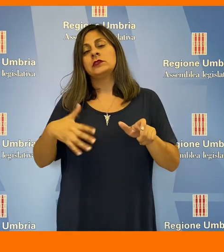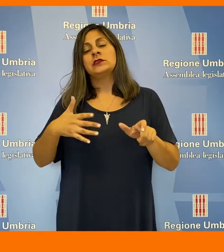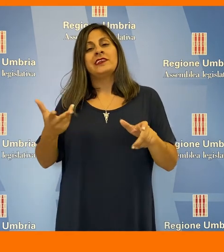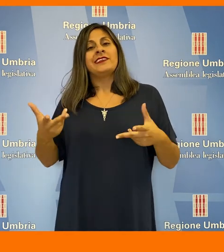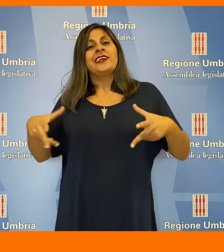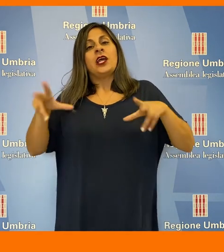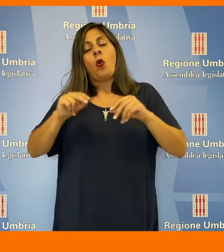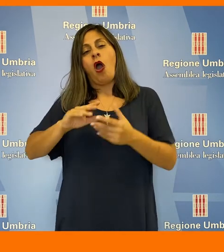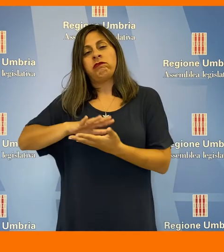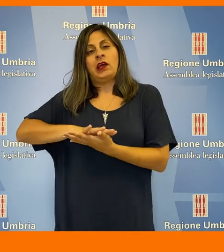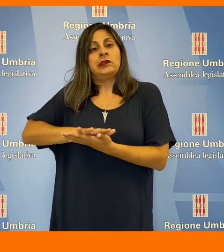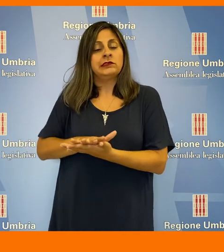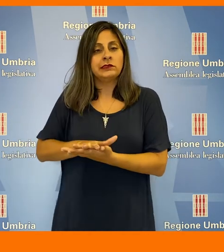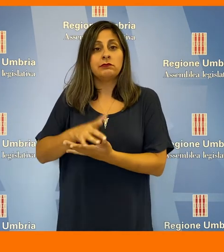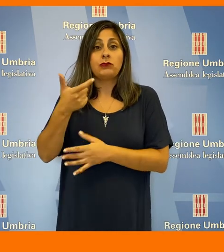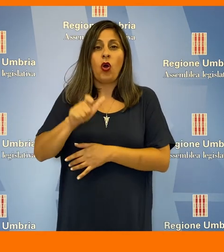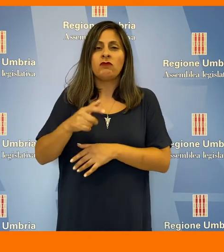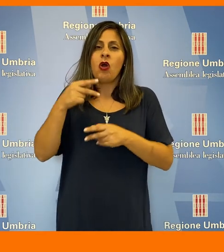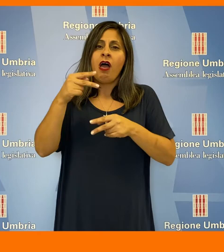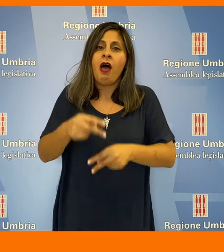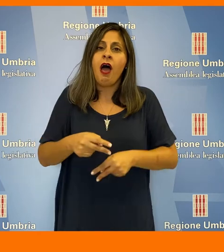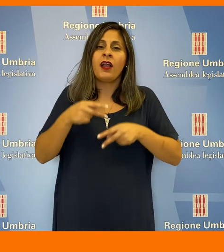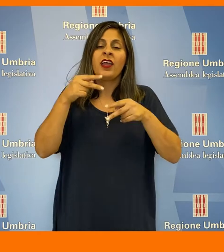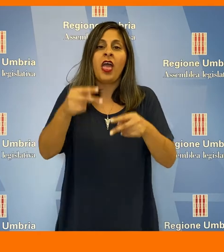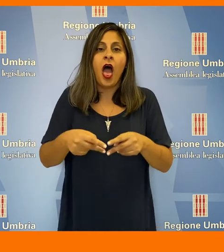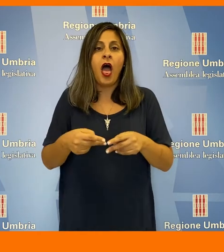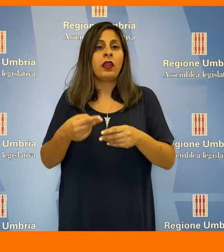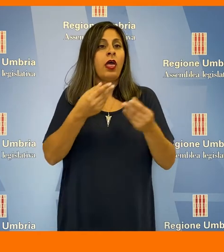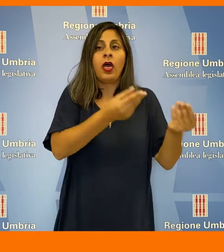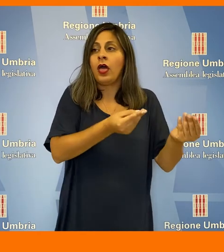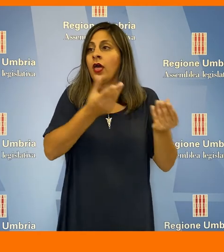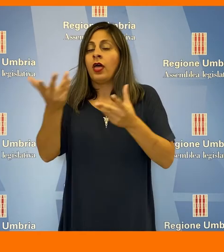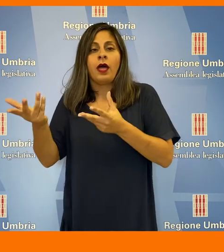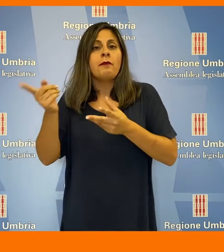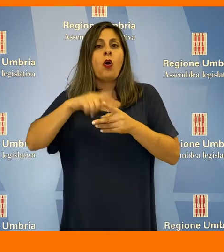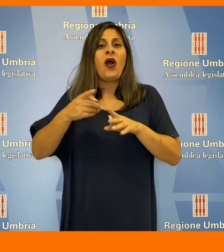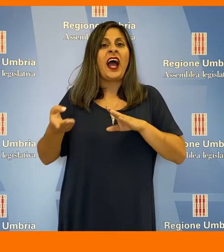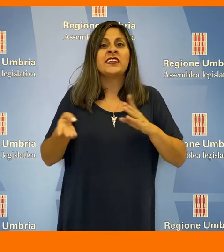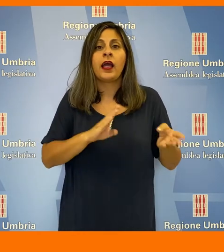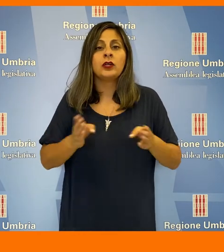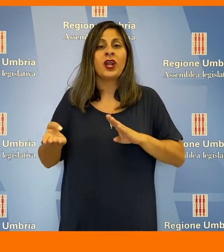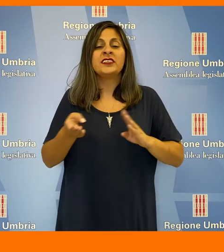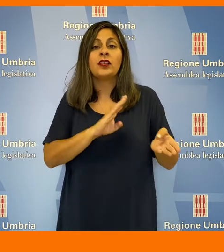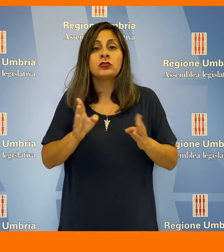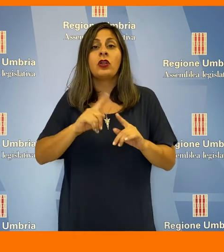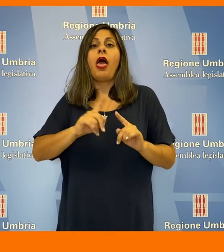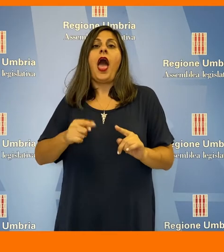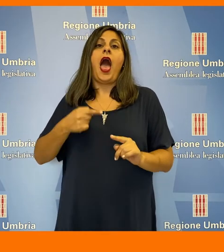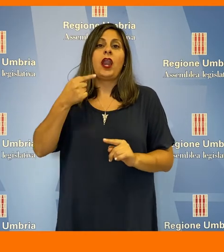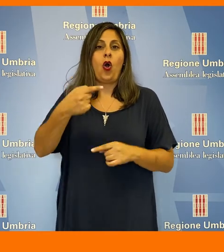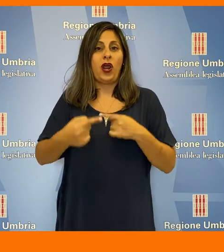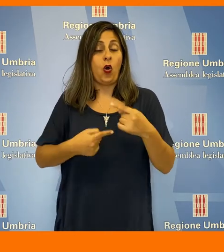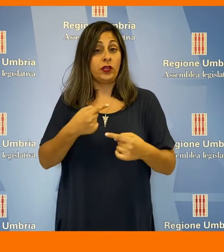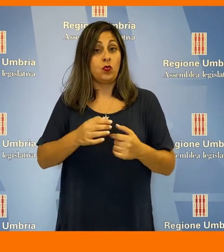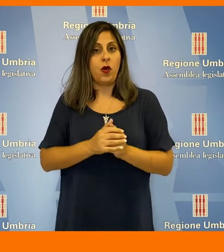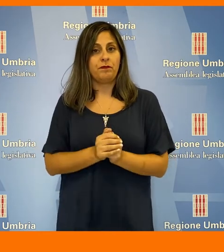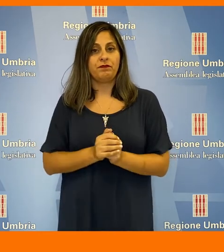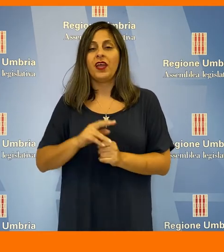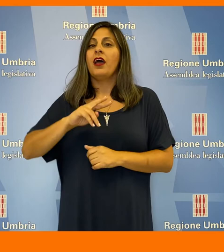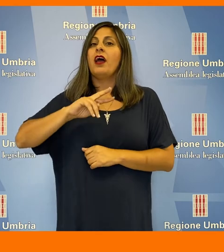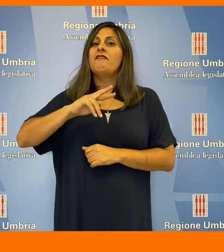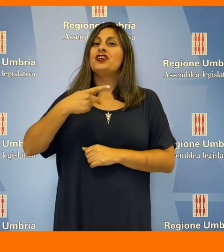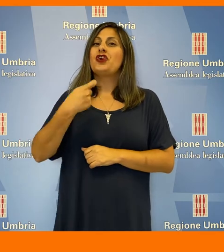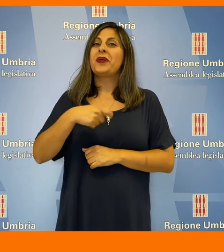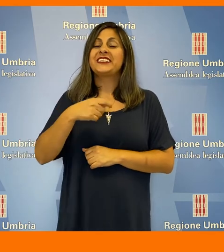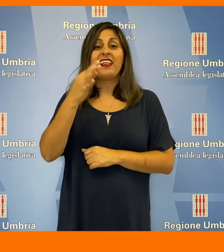subendo l'ennesima umiliazione dopo anni di rimbalzi e cassa integrazione. La vicepresidente